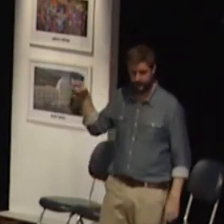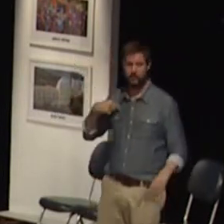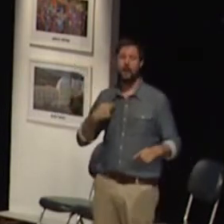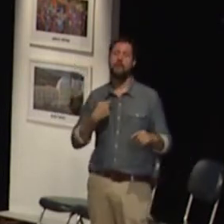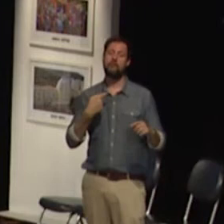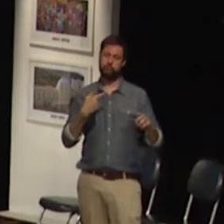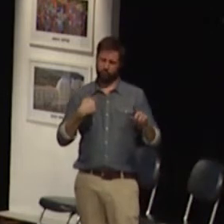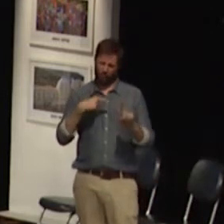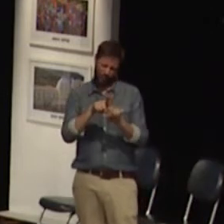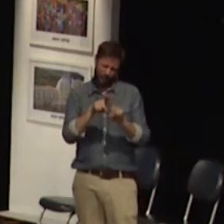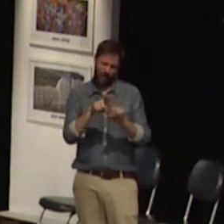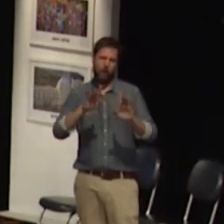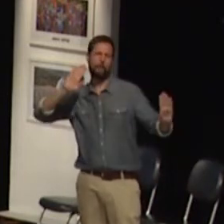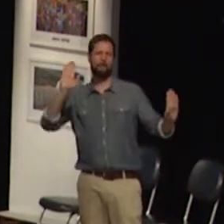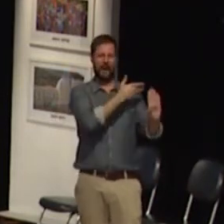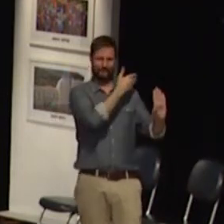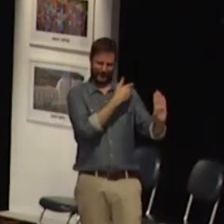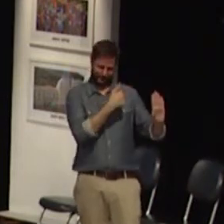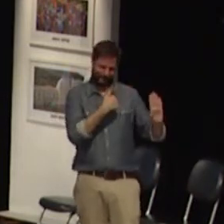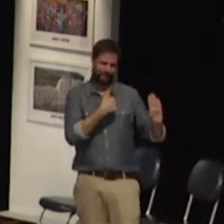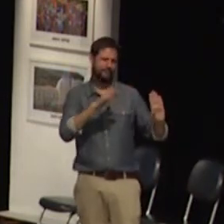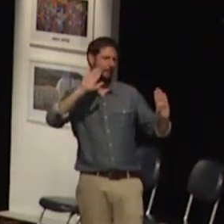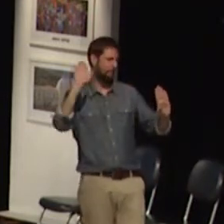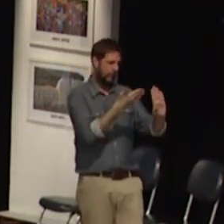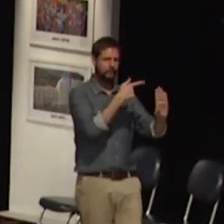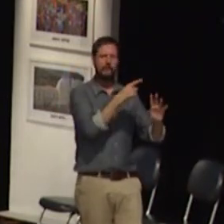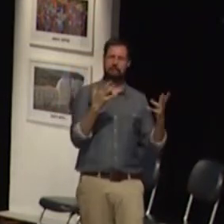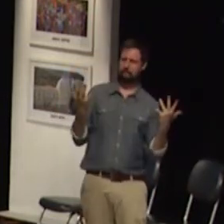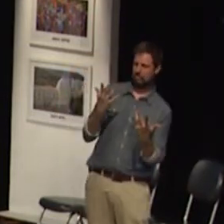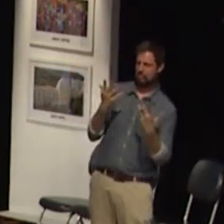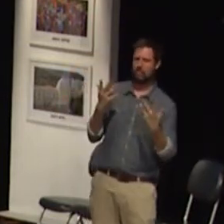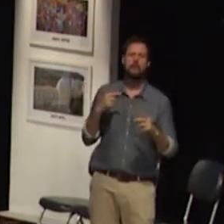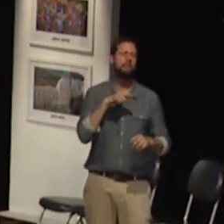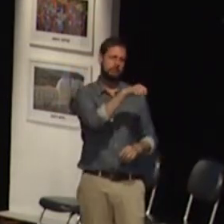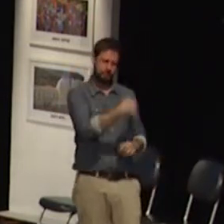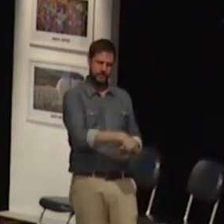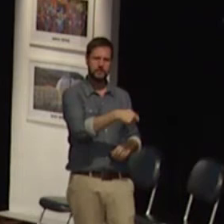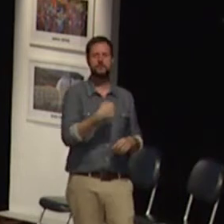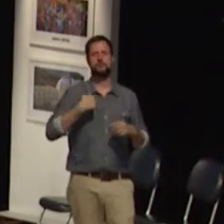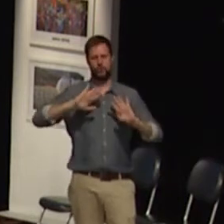tem vários, cegos também. Agora, surdos, a gente não tem. Então, né, a gente